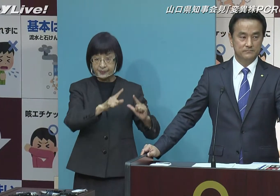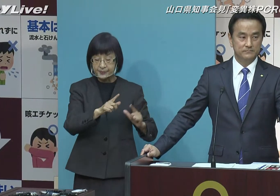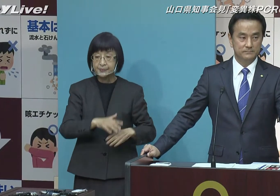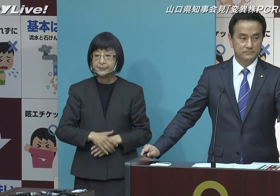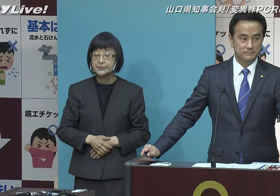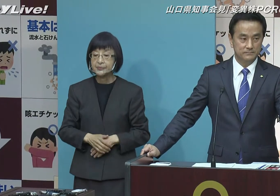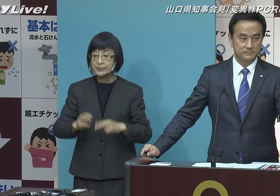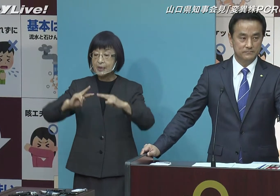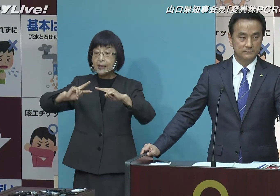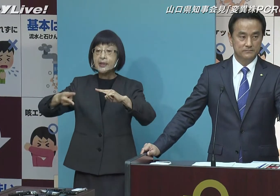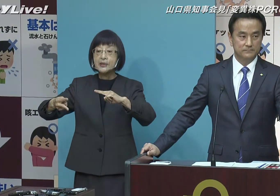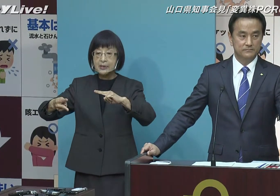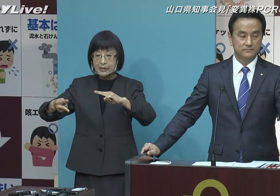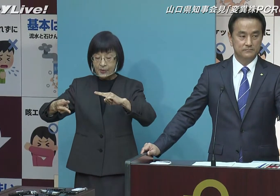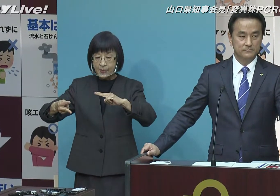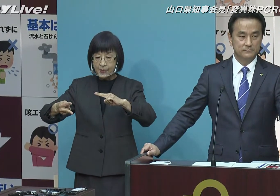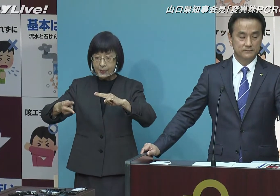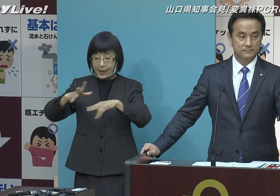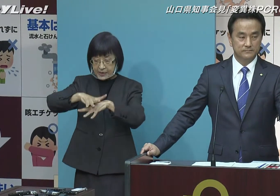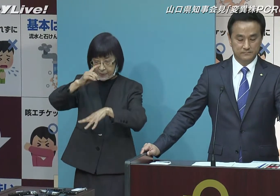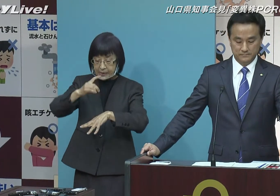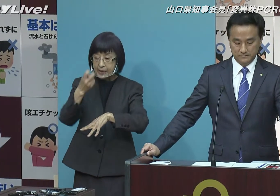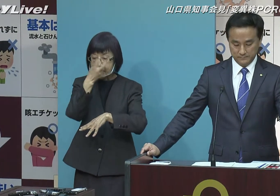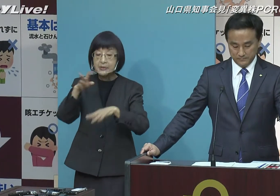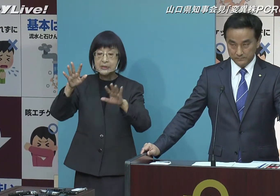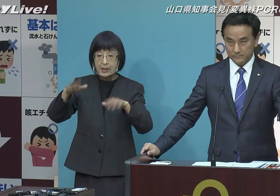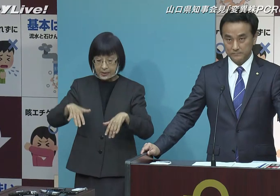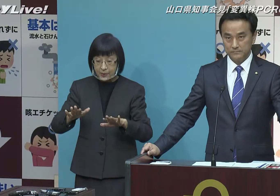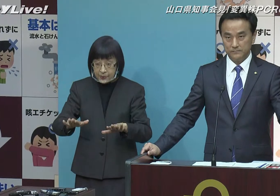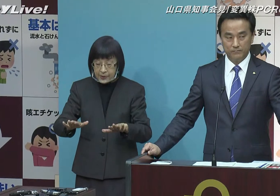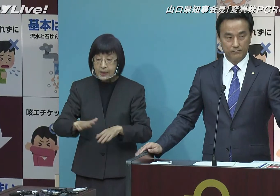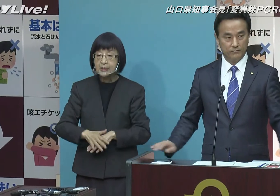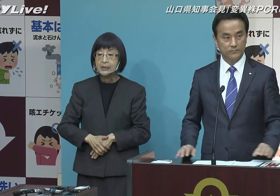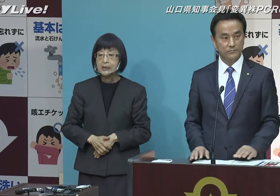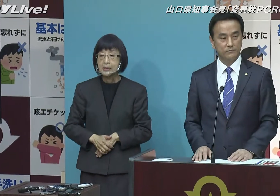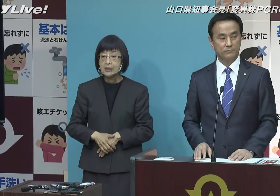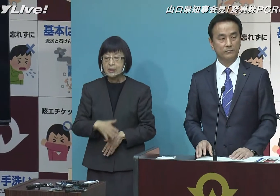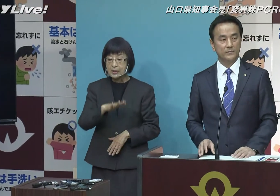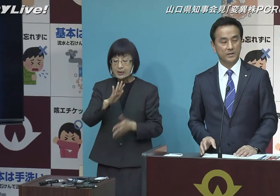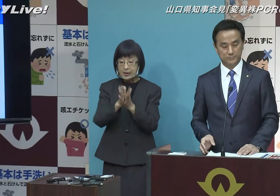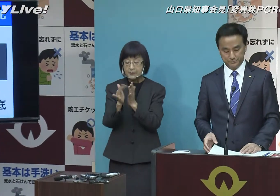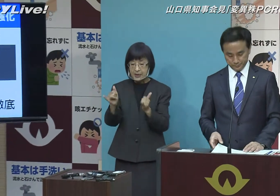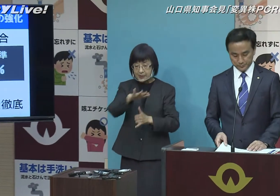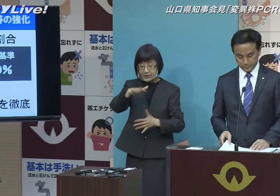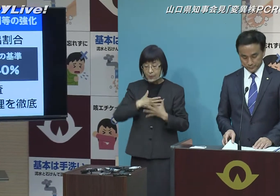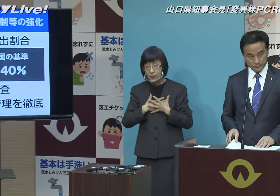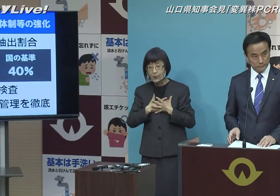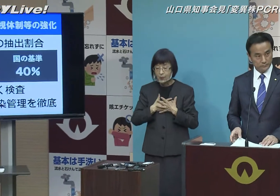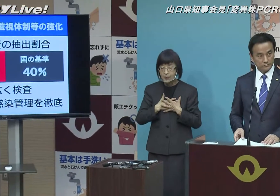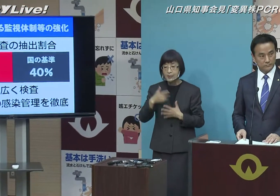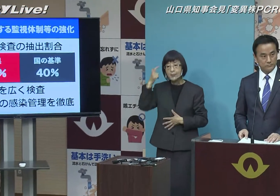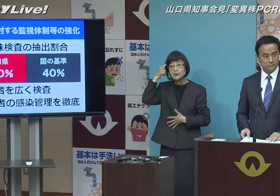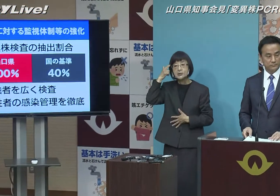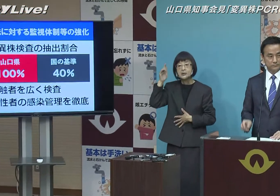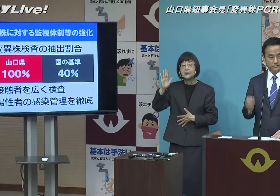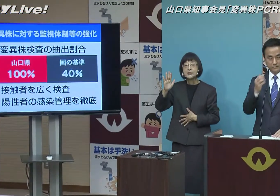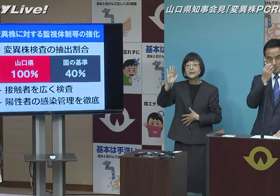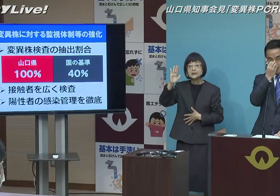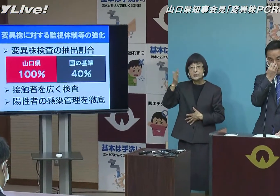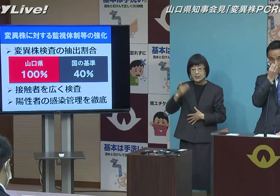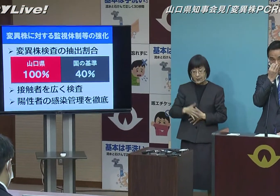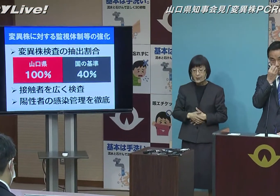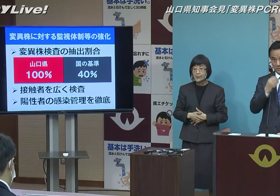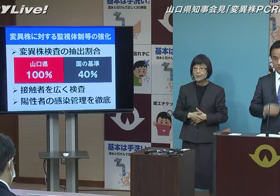変異株が確認ということで、まあ何も思われる県民の方もいらっしゃるかもしれませんが、まあ、従来